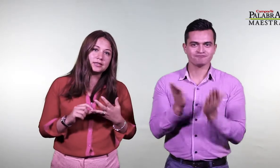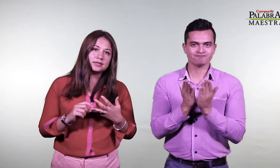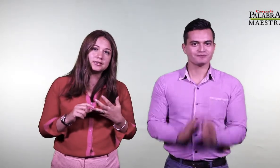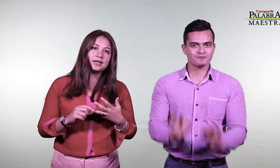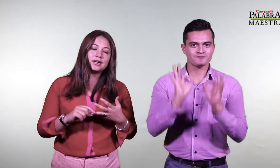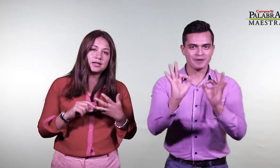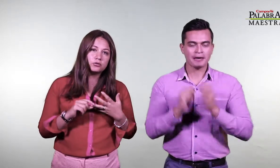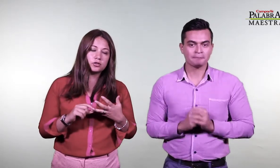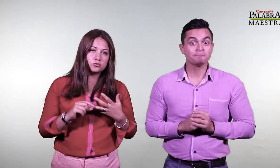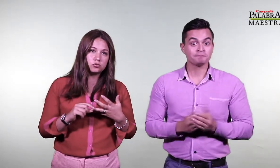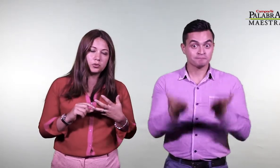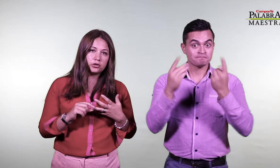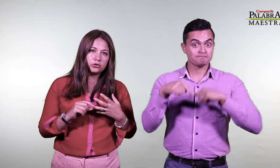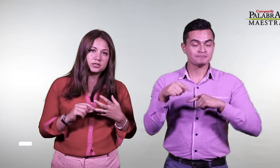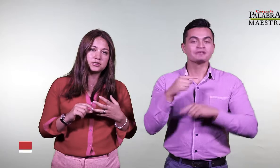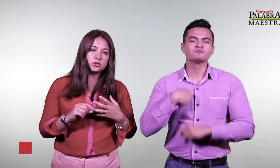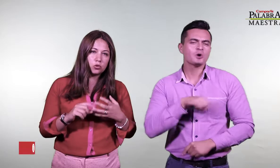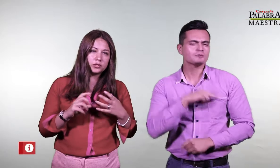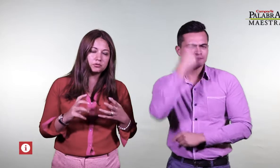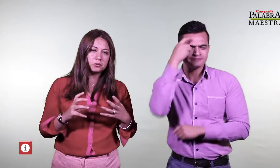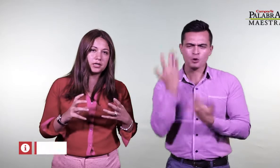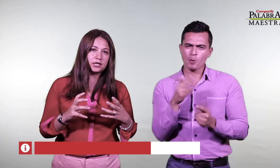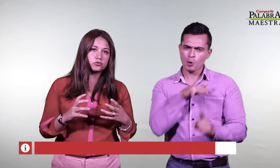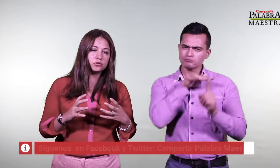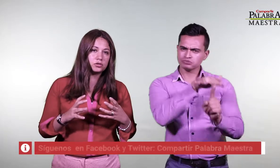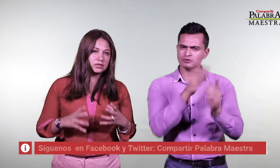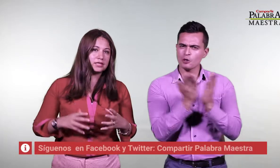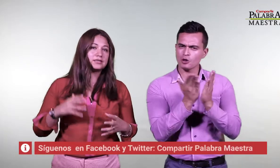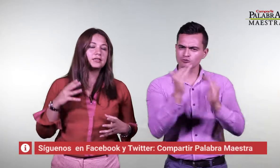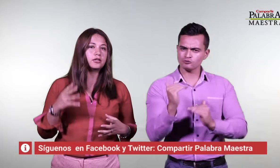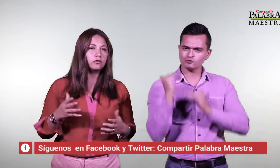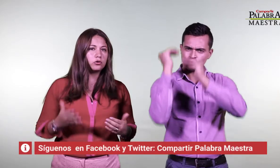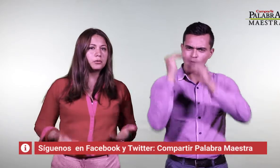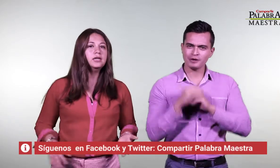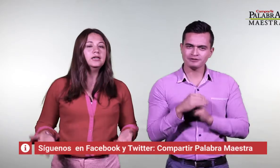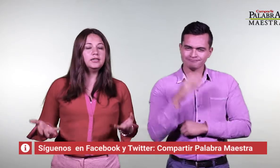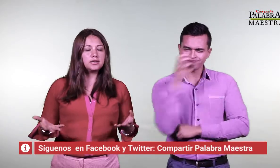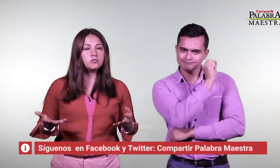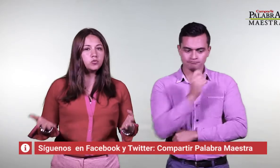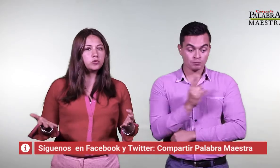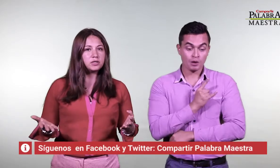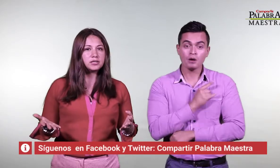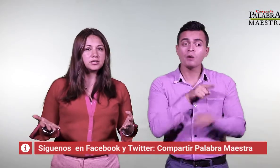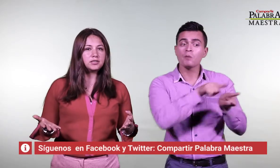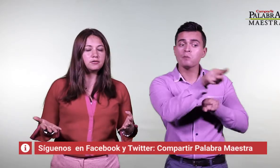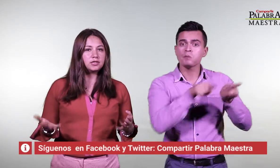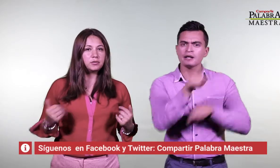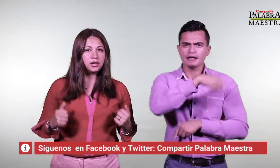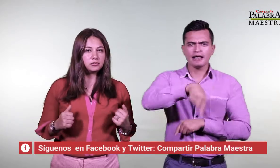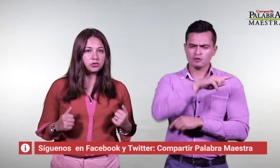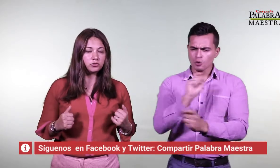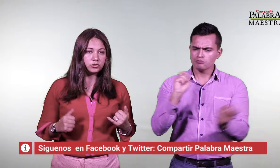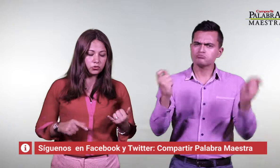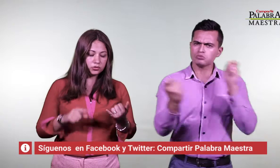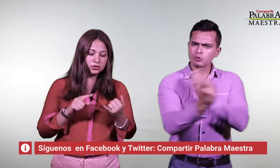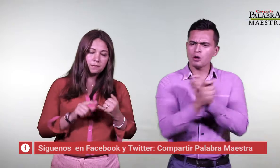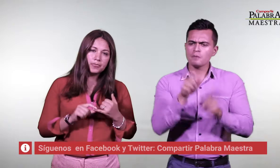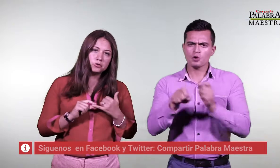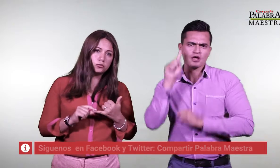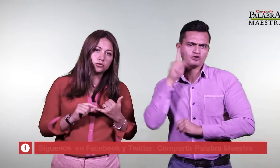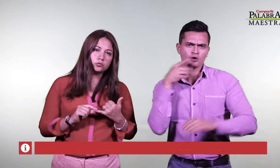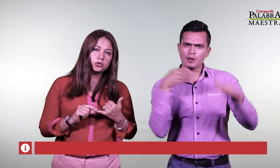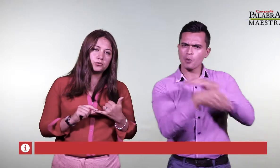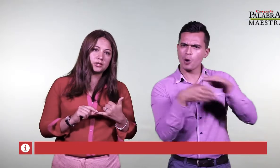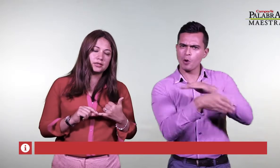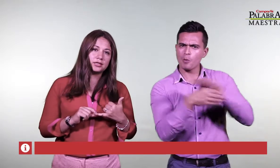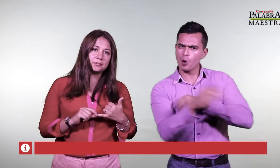hacer incidencia en educación superior, es decir, cómo hacemos para que las universidades se transformen y sean mucho más accesibles para las personas sordas.